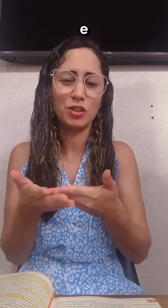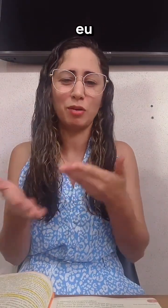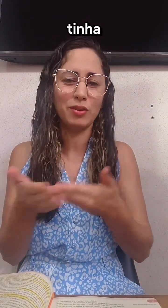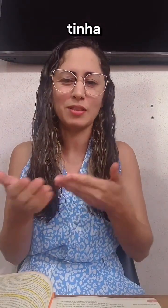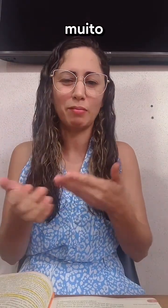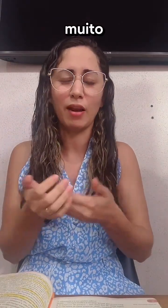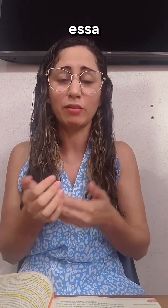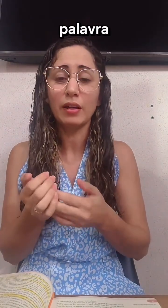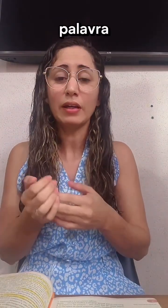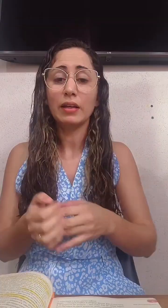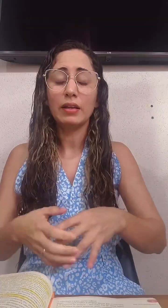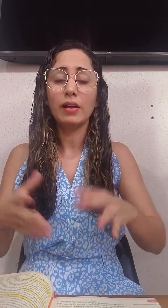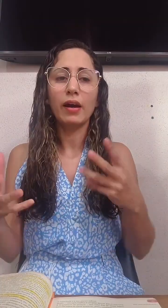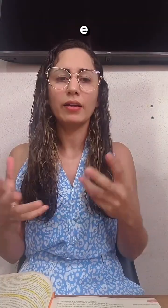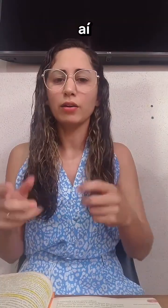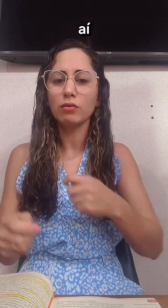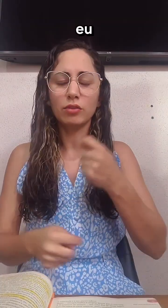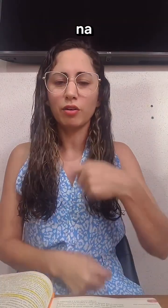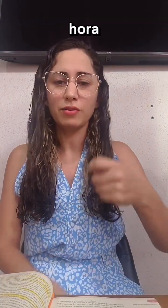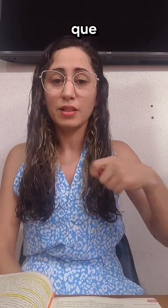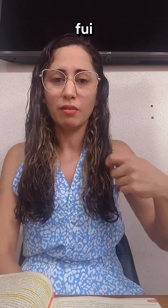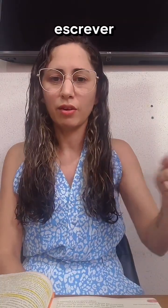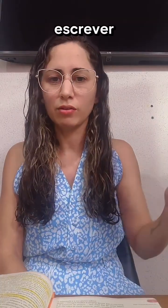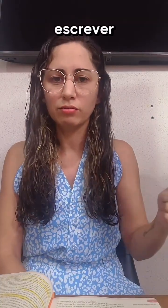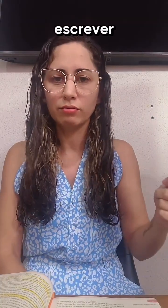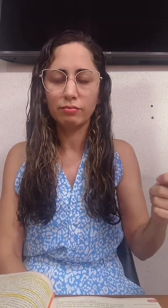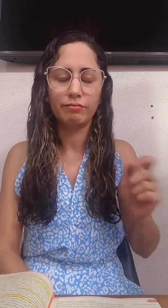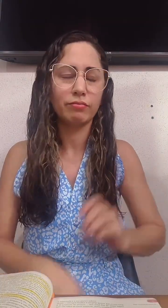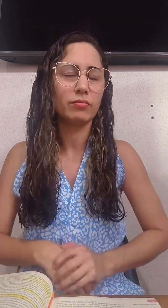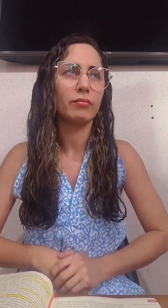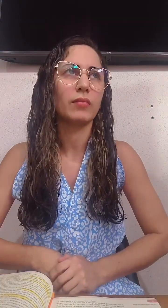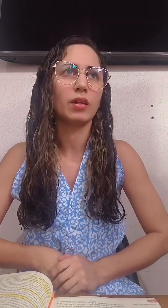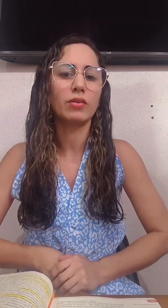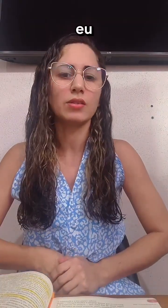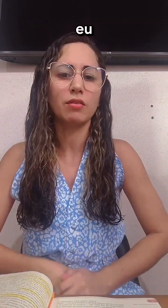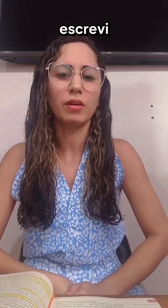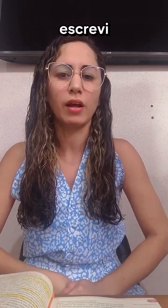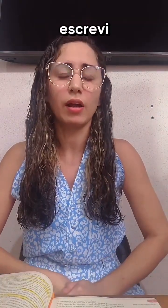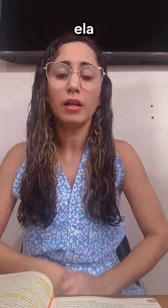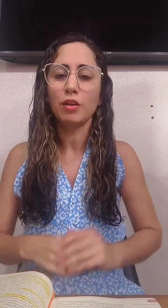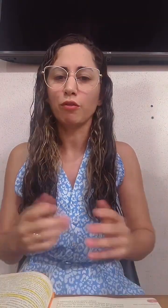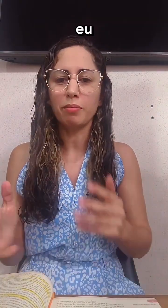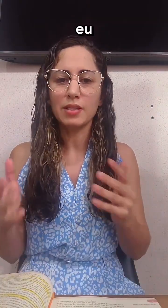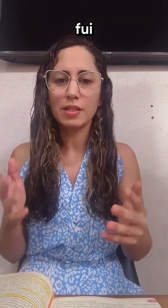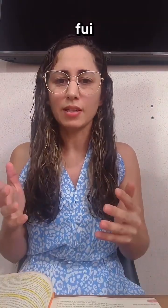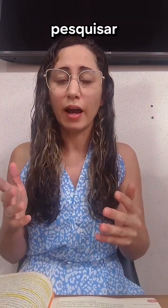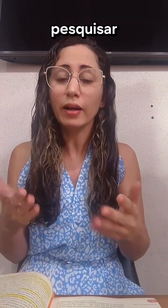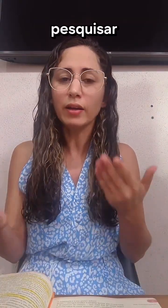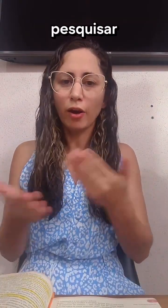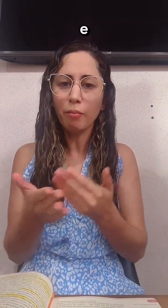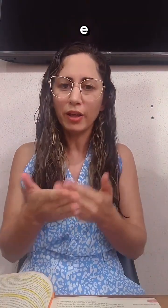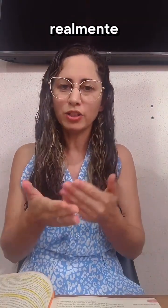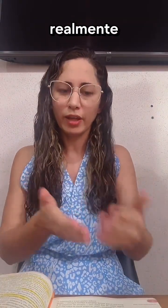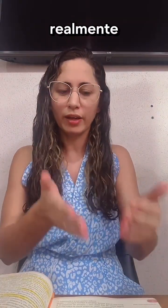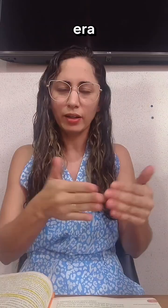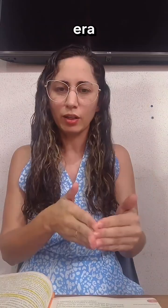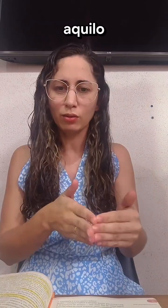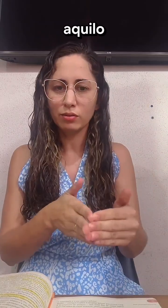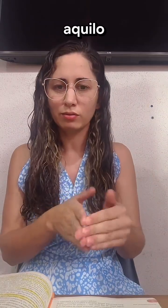tinha muito essa palavra. E aí, na hora que eu fui escrever, eu escrevi ela. Eu fui pesquisar e realmente era aquilo que